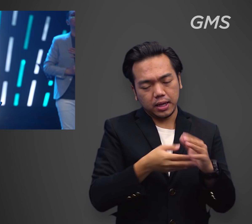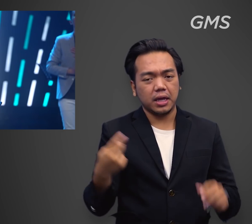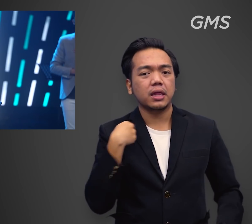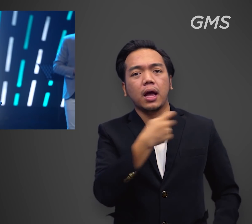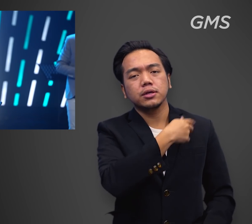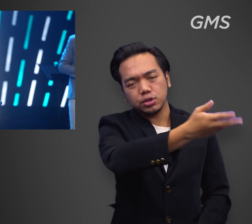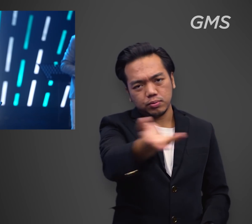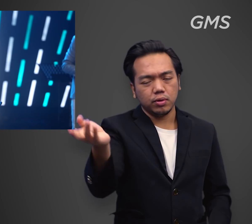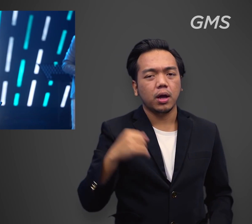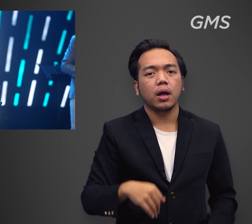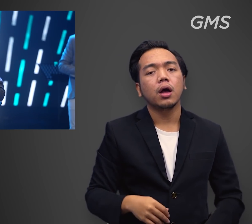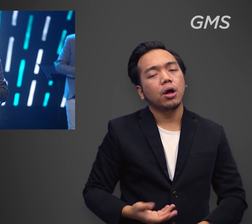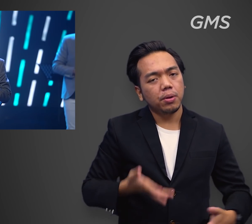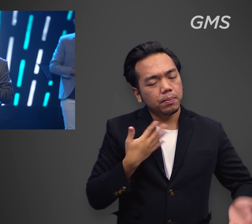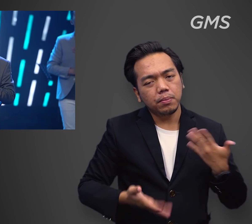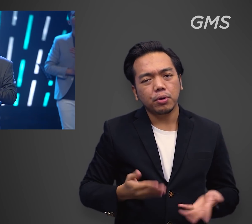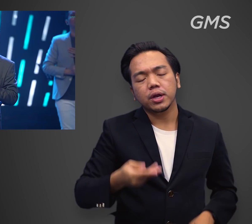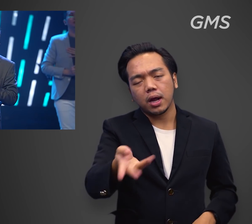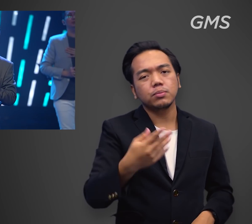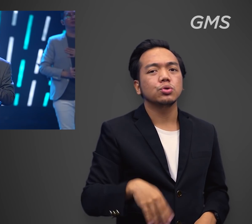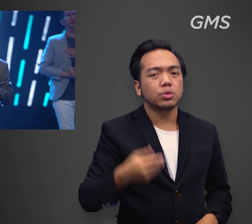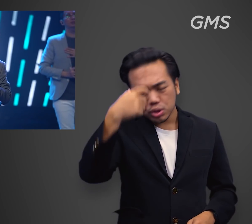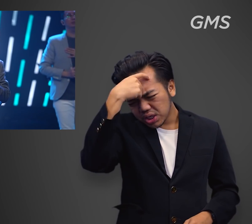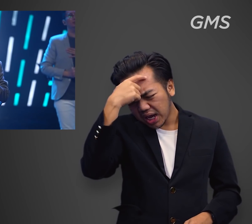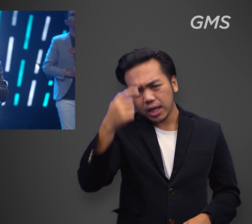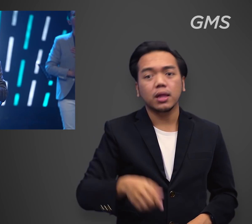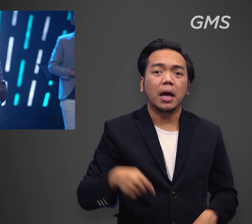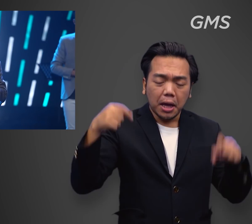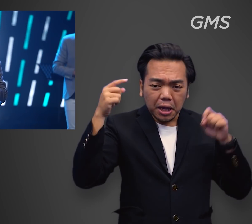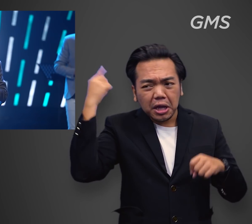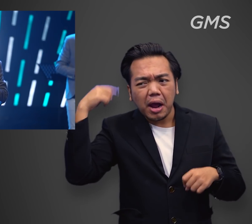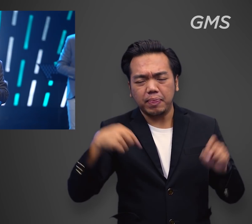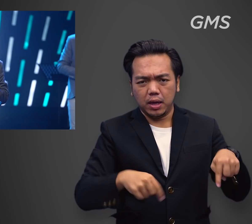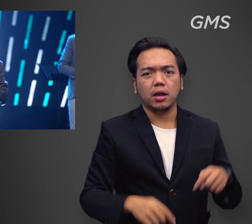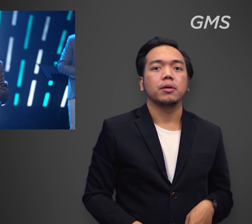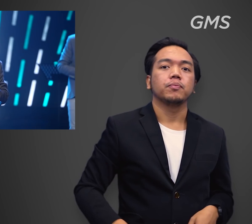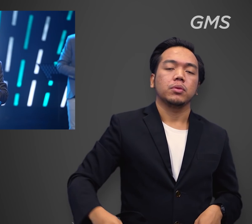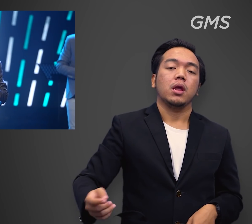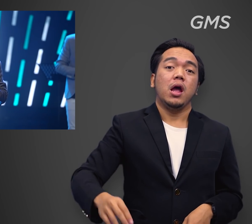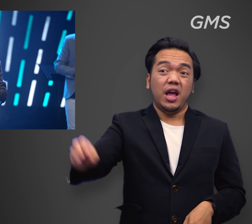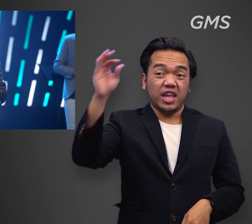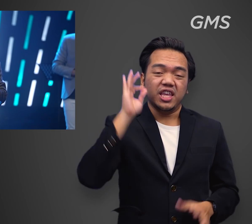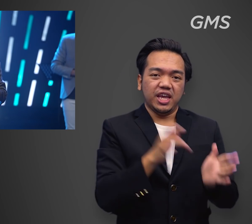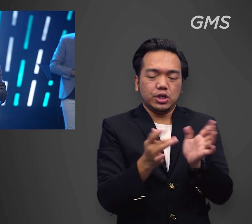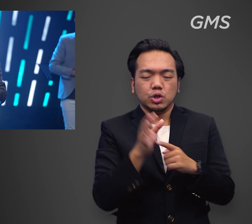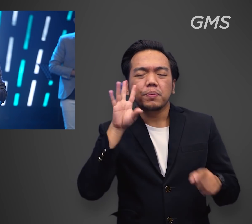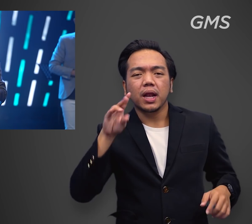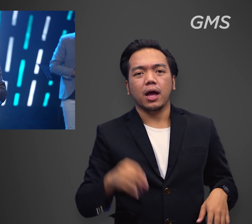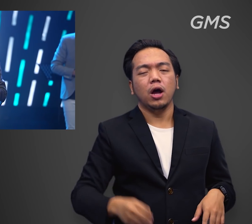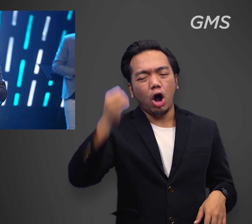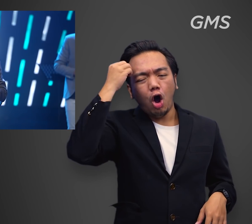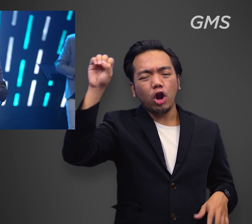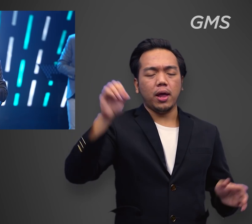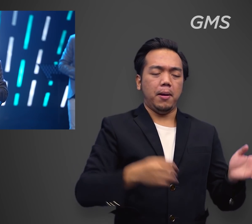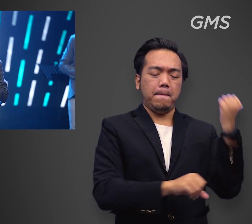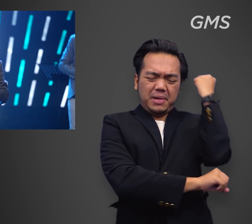dimanapun saudara berada, dalam keadaan sakit, ingatlah ini. Firman Tuhan sudah berkata, oleh bilur Yesus kamu sudah